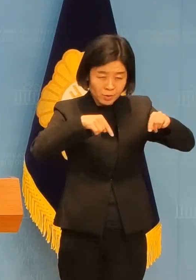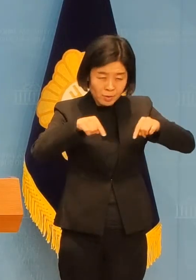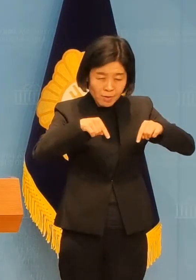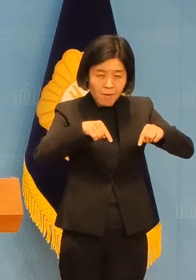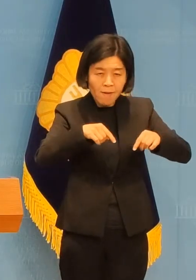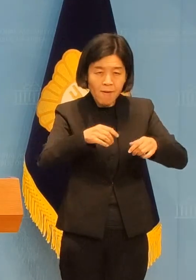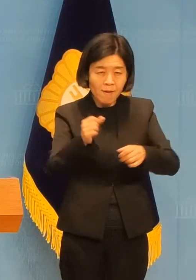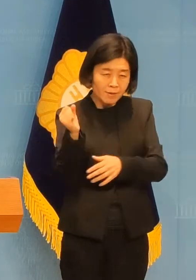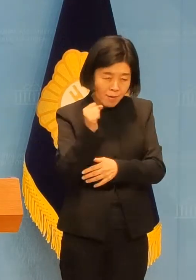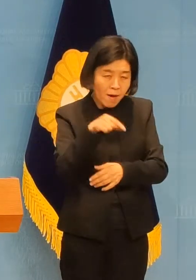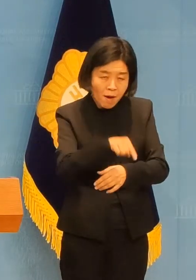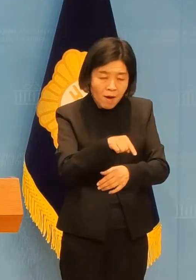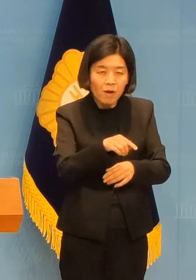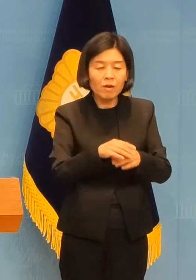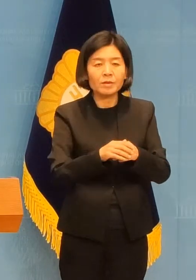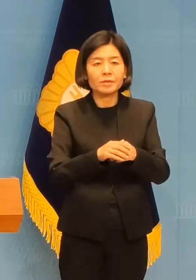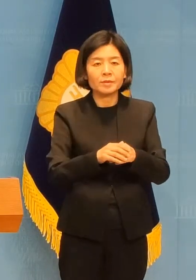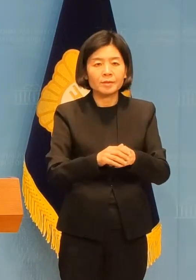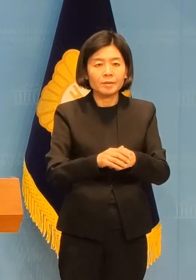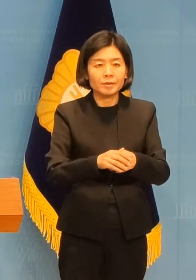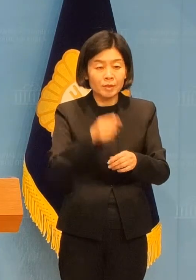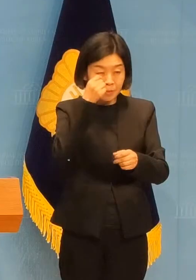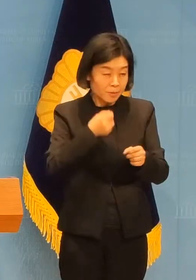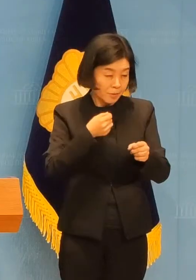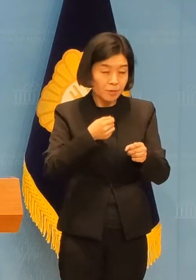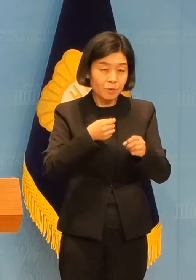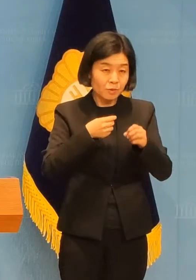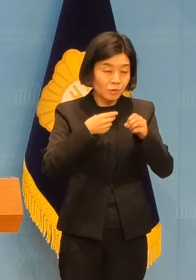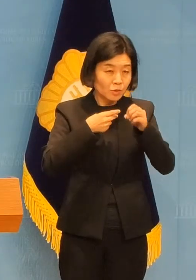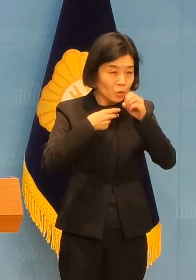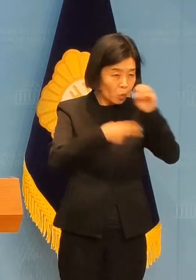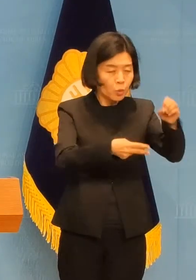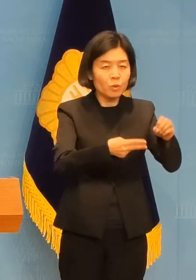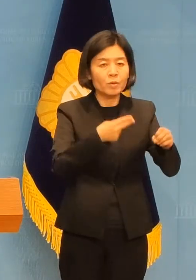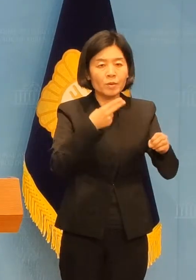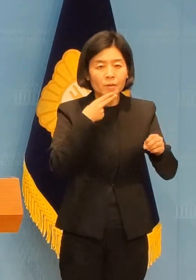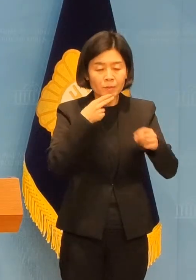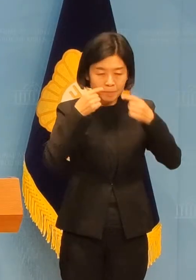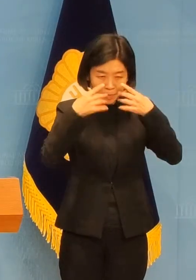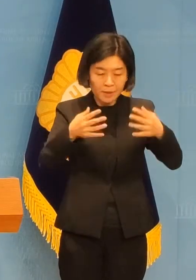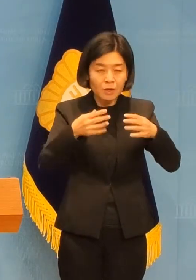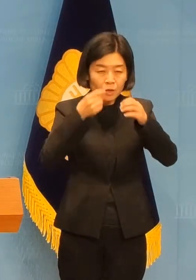단 한치의 관용도 허용하지 않을 것을 분명히 밝힙니다.